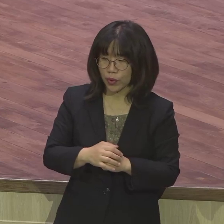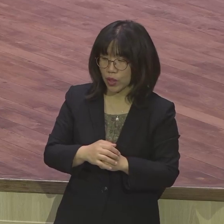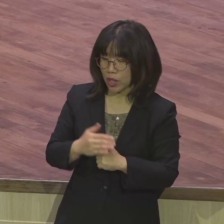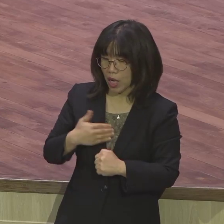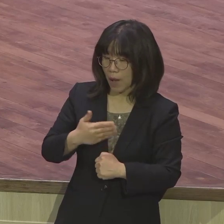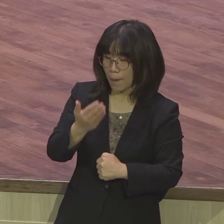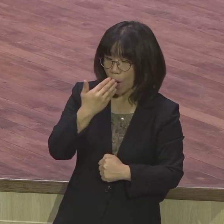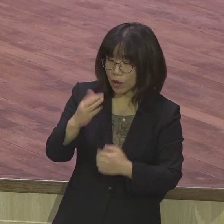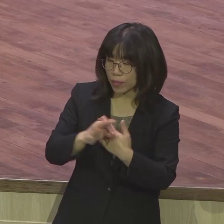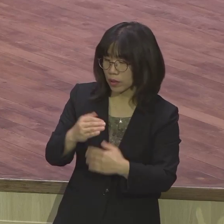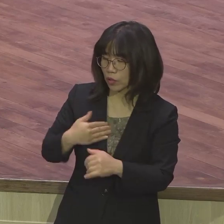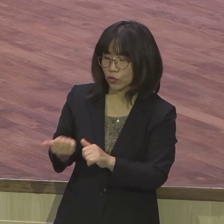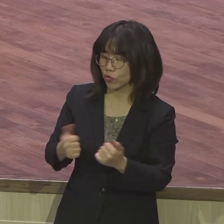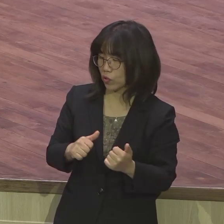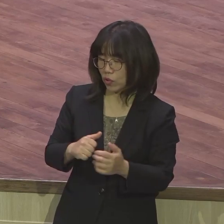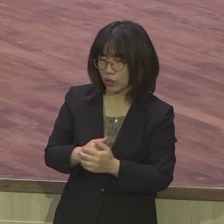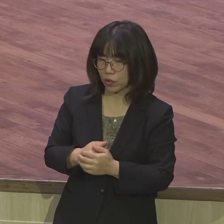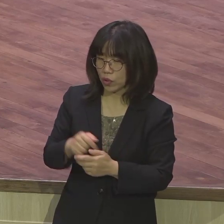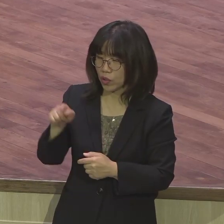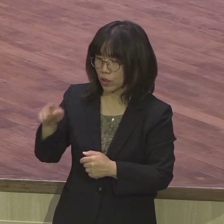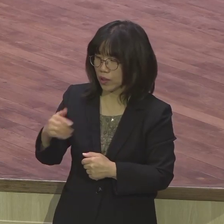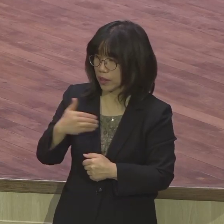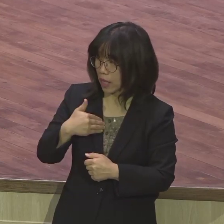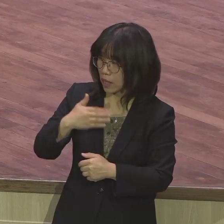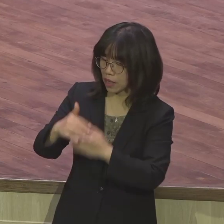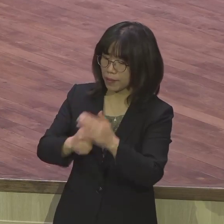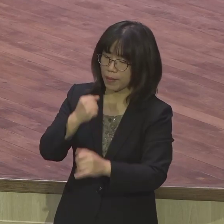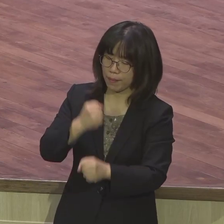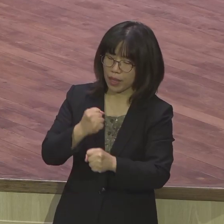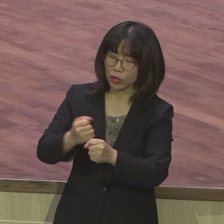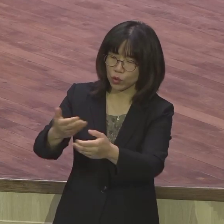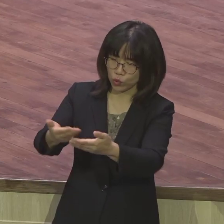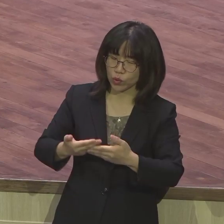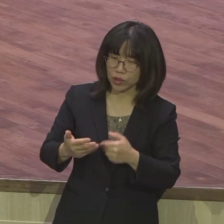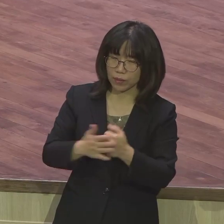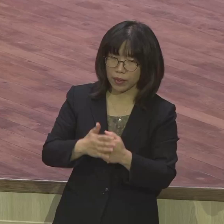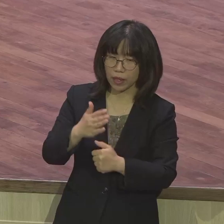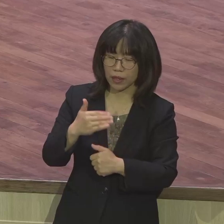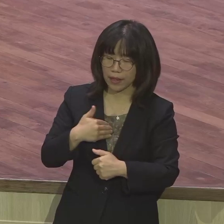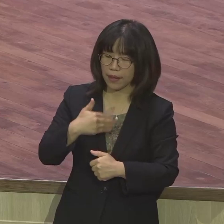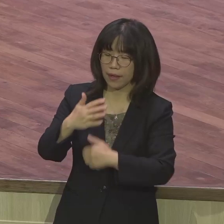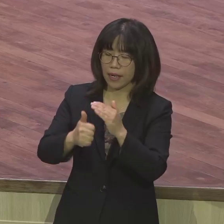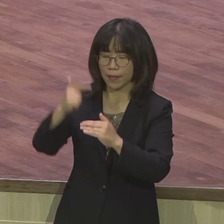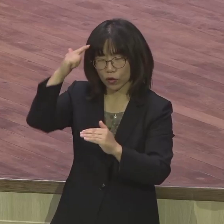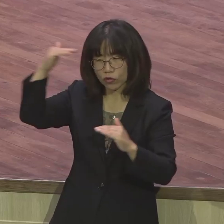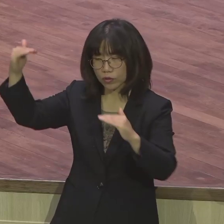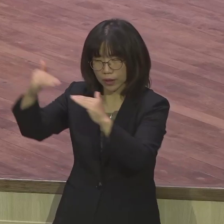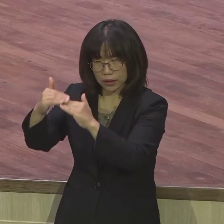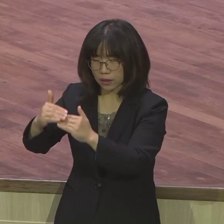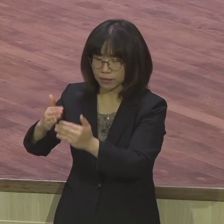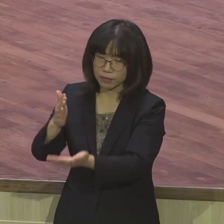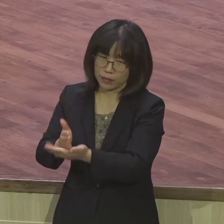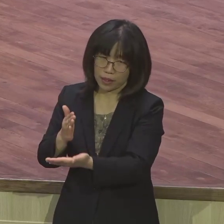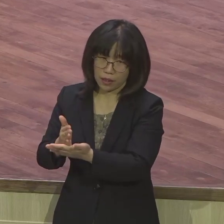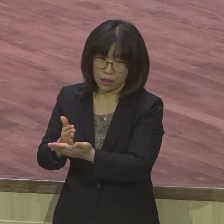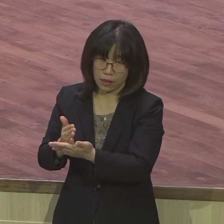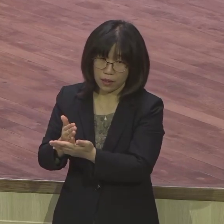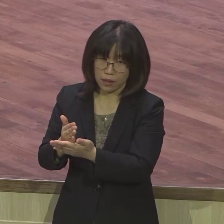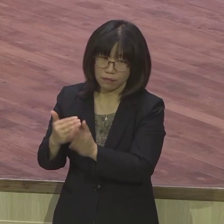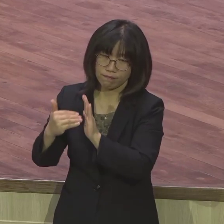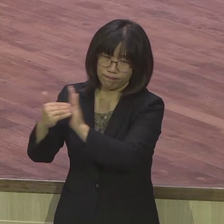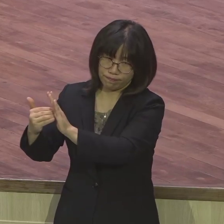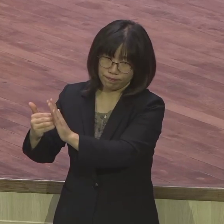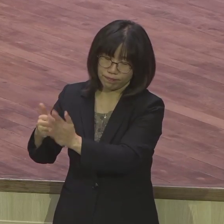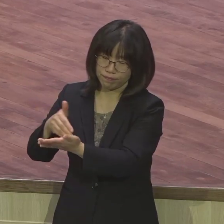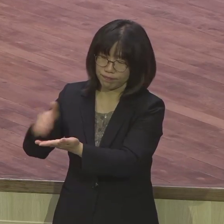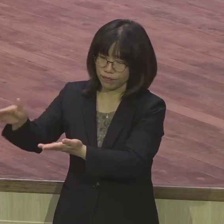어떻게 피조물인 내가 하나님처럼 될 수 있겠냐. 그리고 하나님은 나를 억압하거나 착취하거나 나를